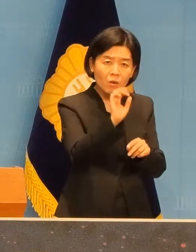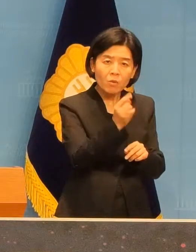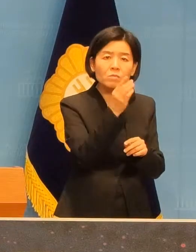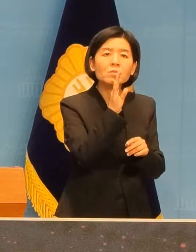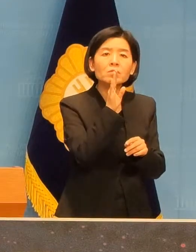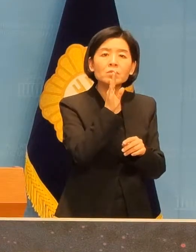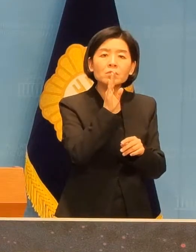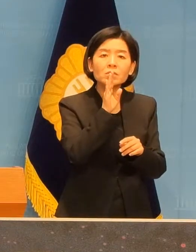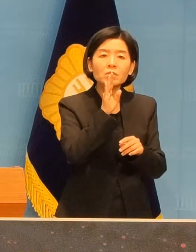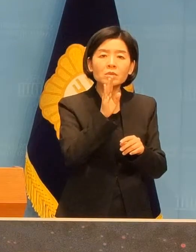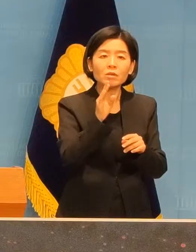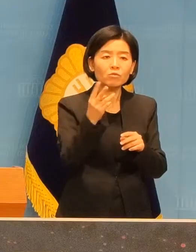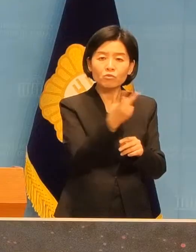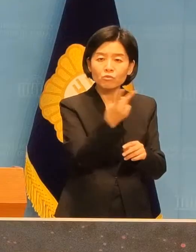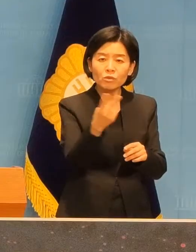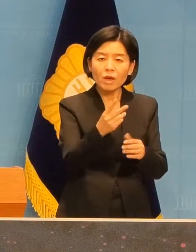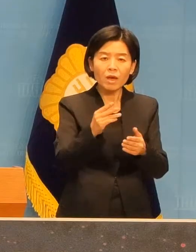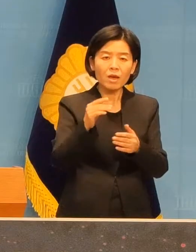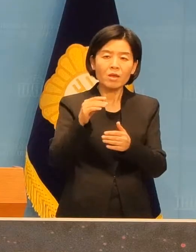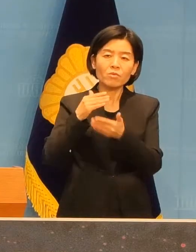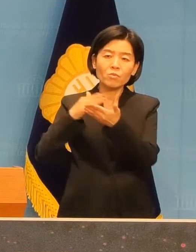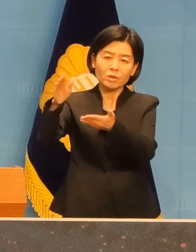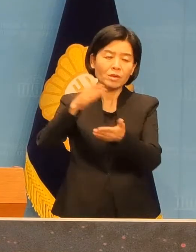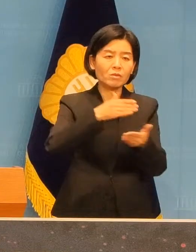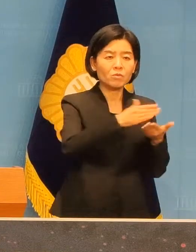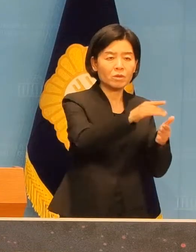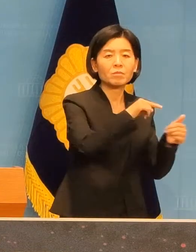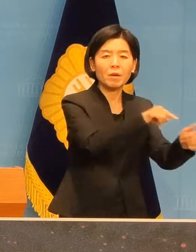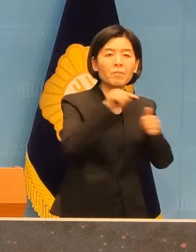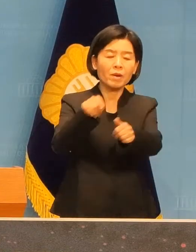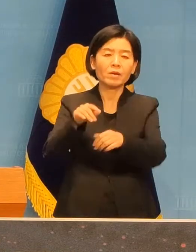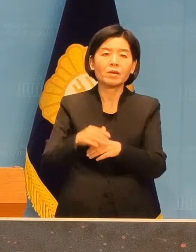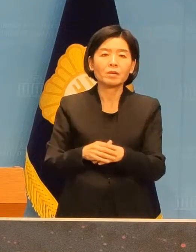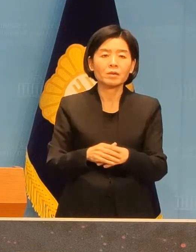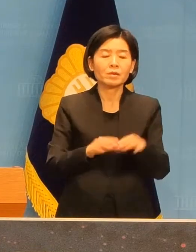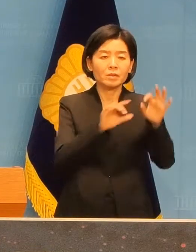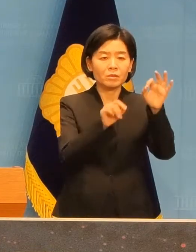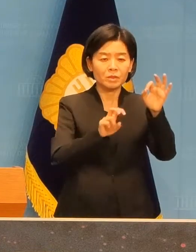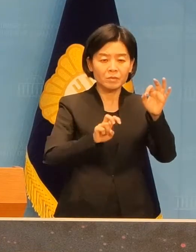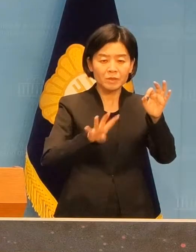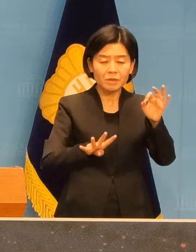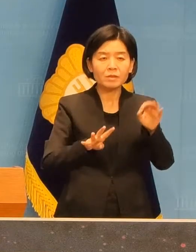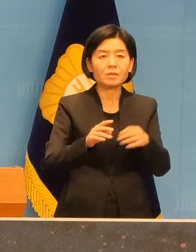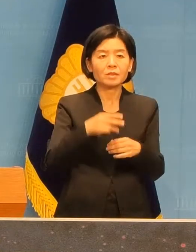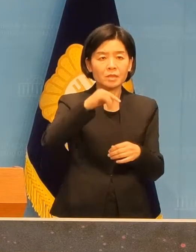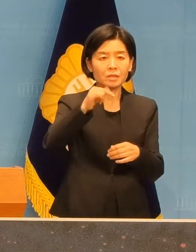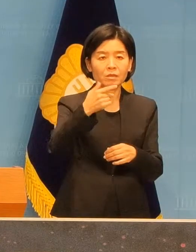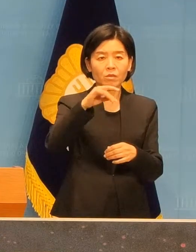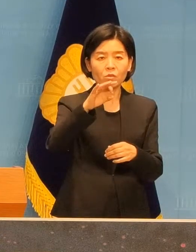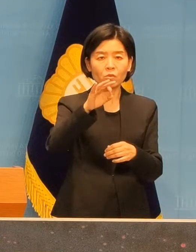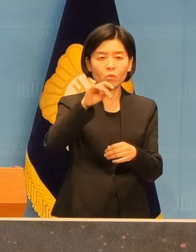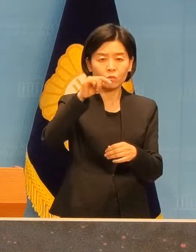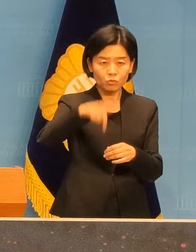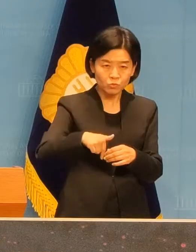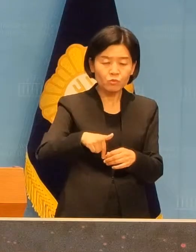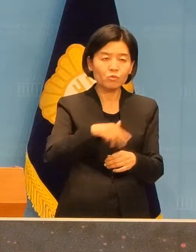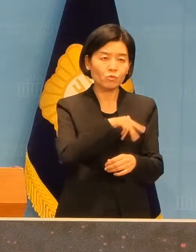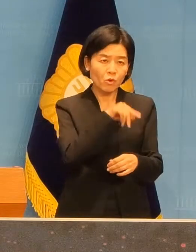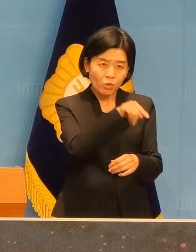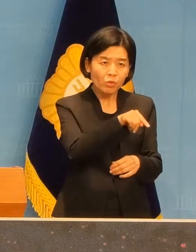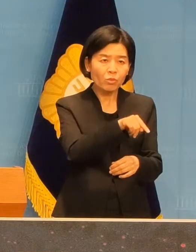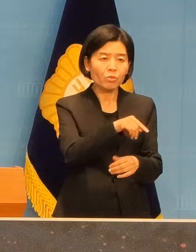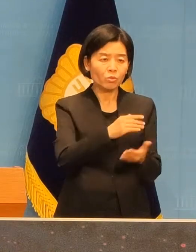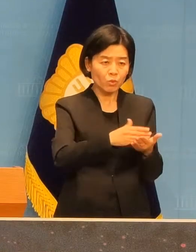퇴장 명령을 했다. 10월 23일 법사위에서는 신동욱 의원의 등에 또